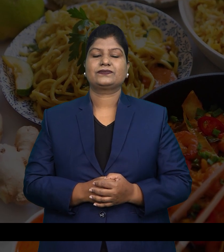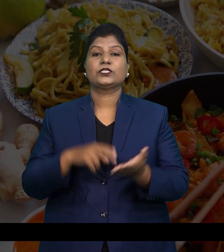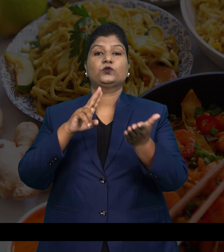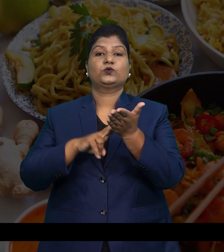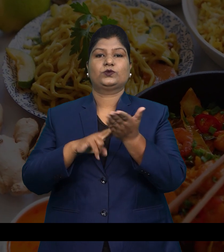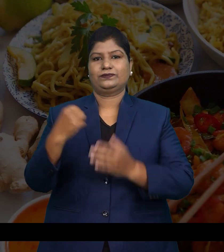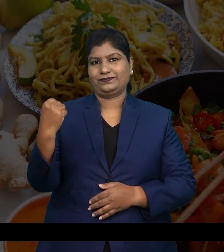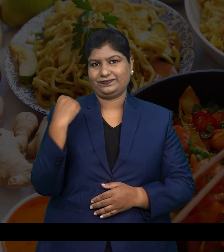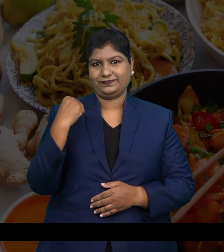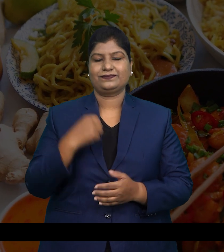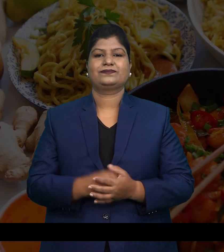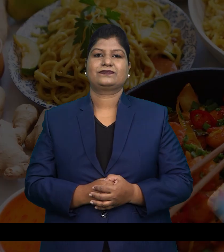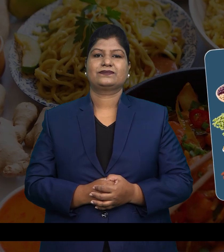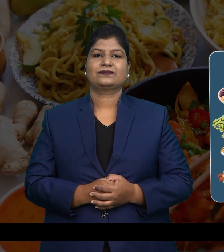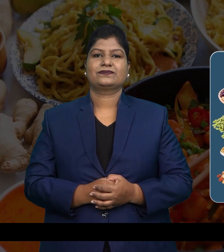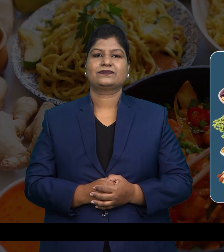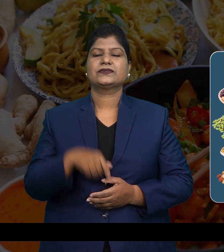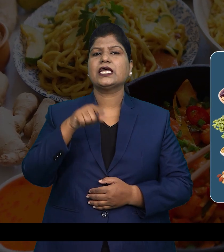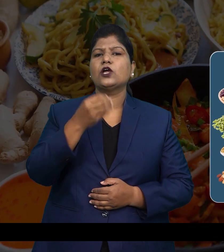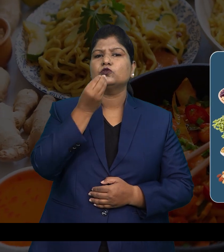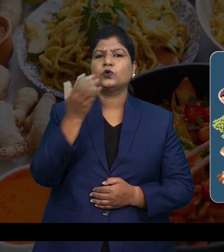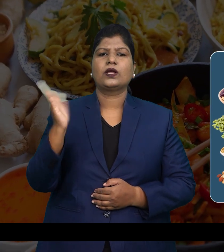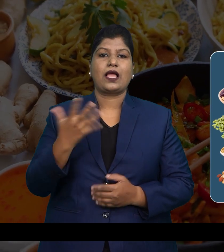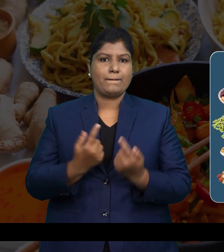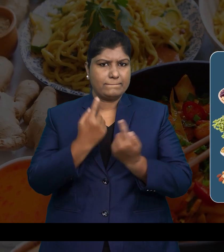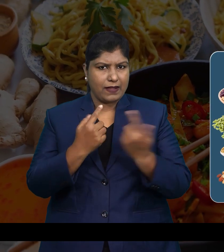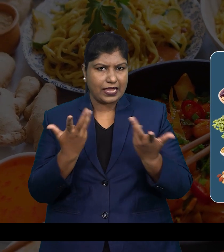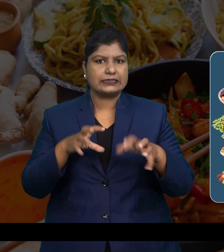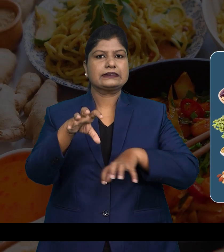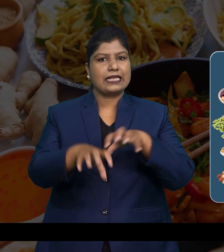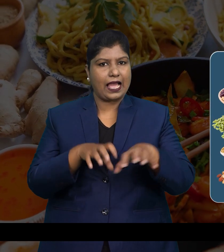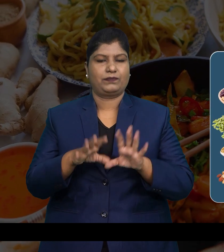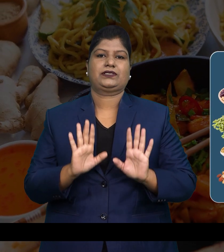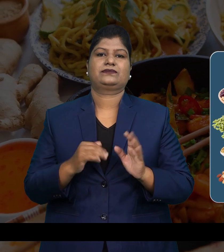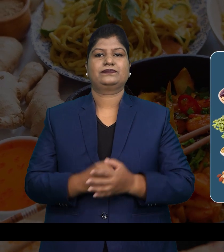पोषक घटक, अन्न स्रोत,